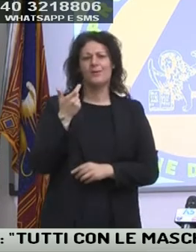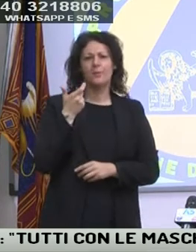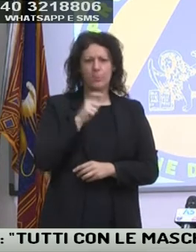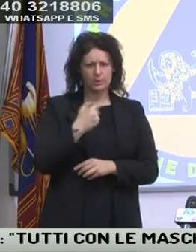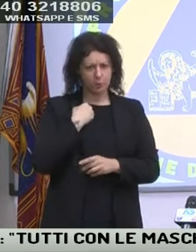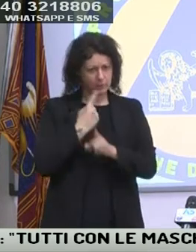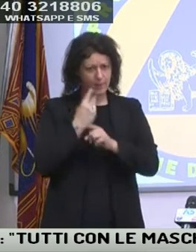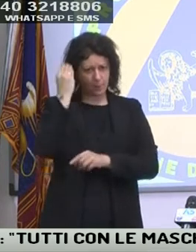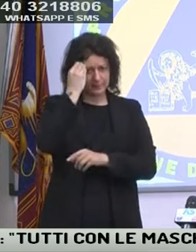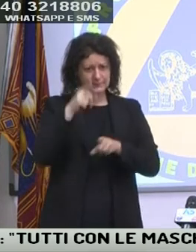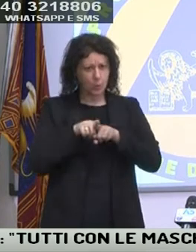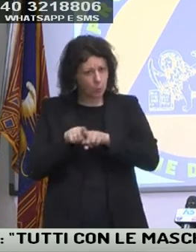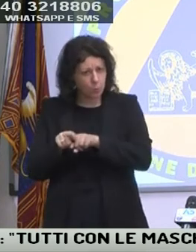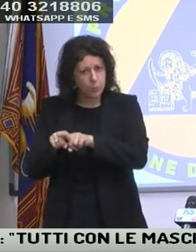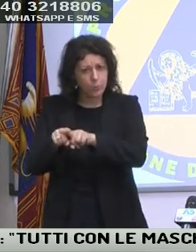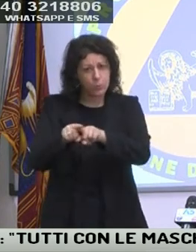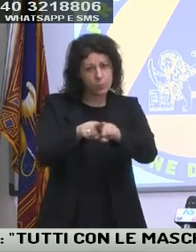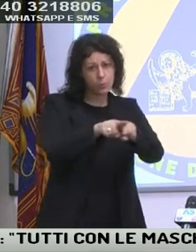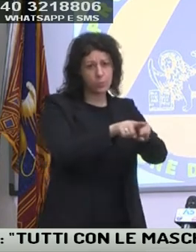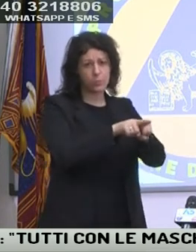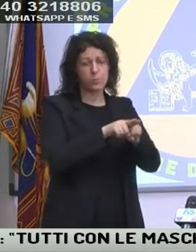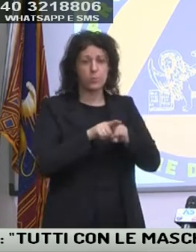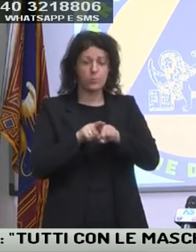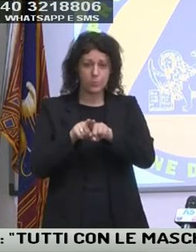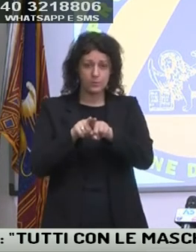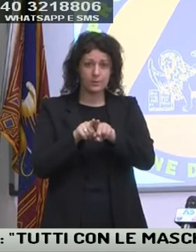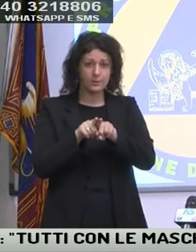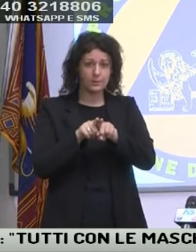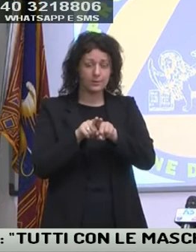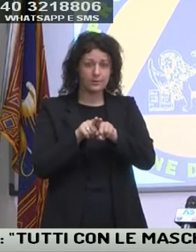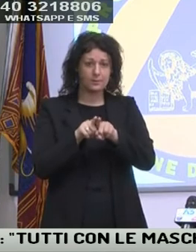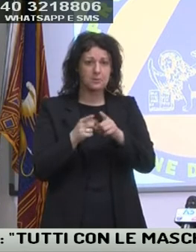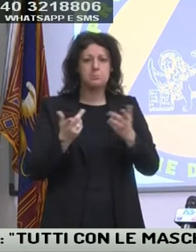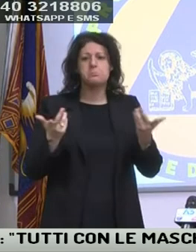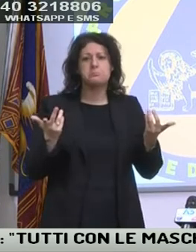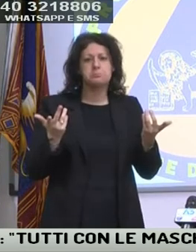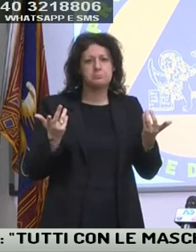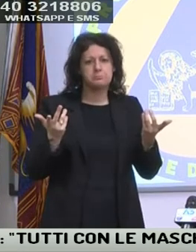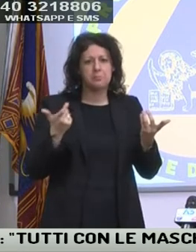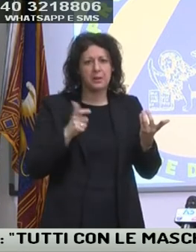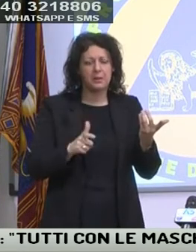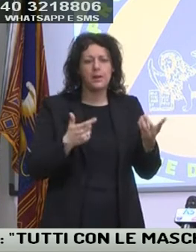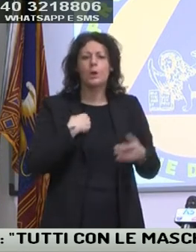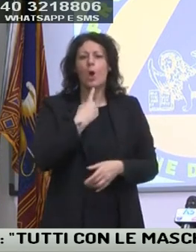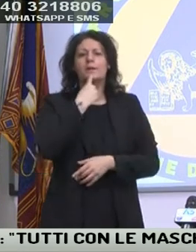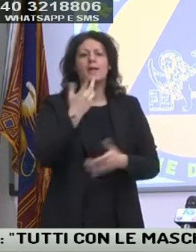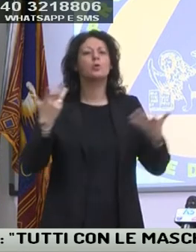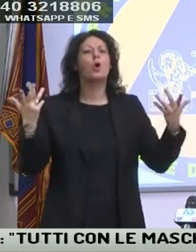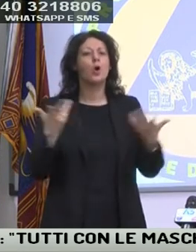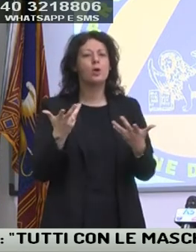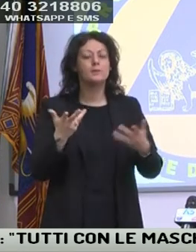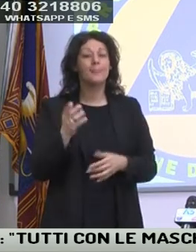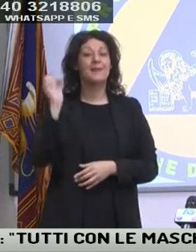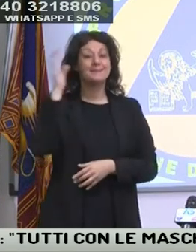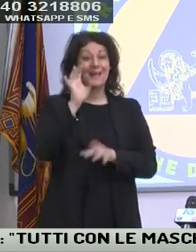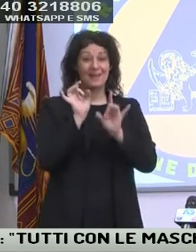di pensiero, diciamo, data per assodata. Io ho semplicemente detto, se il virus si spompa con